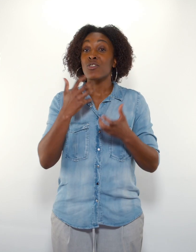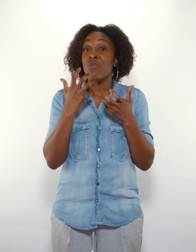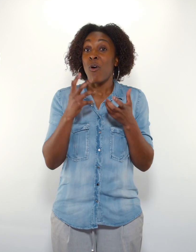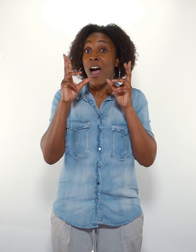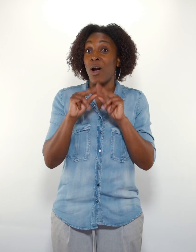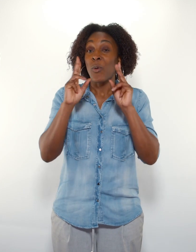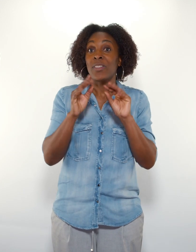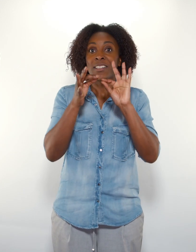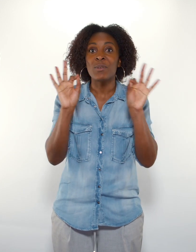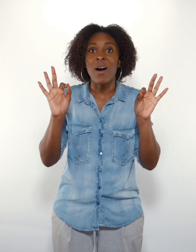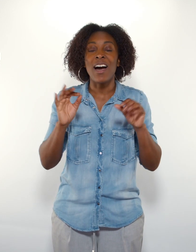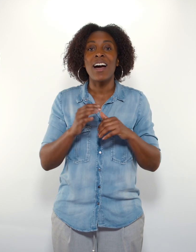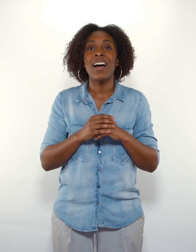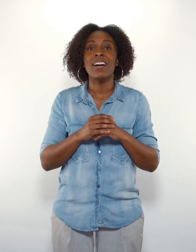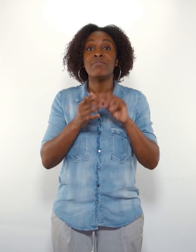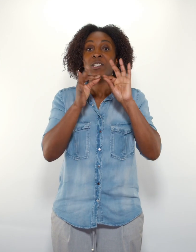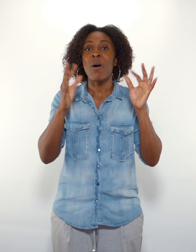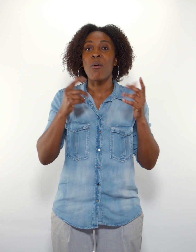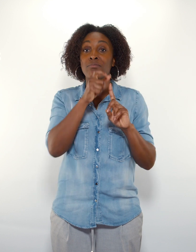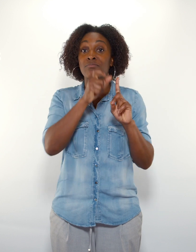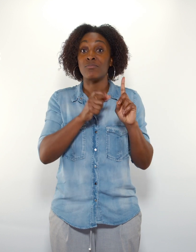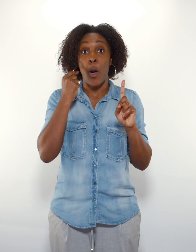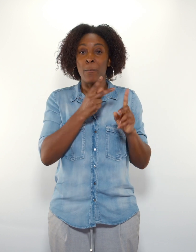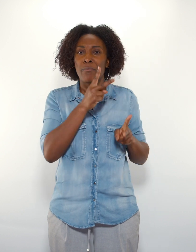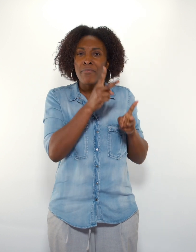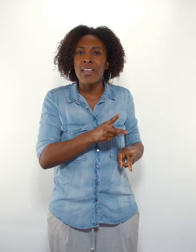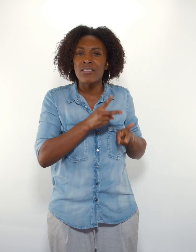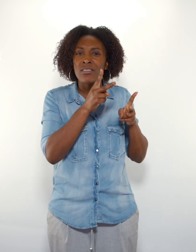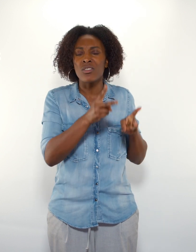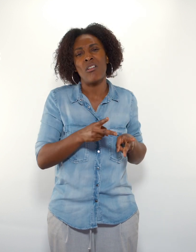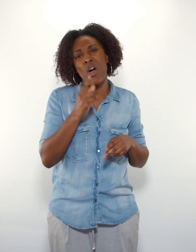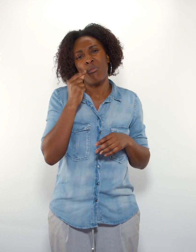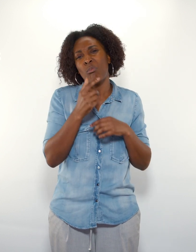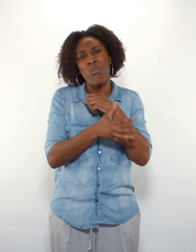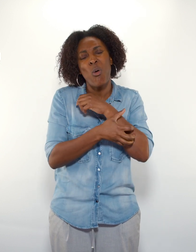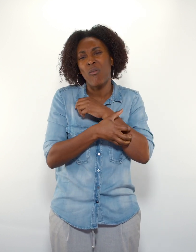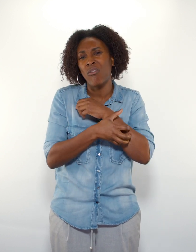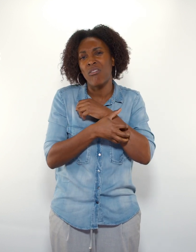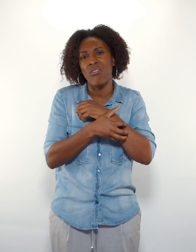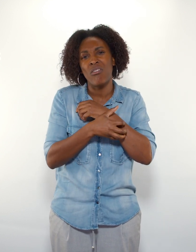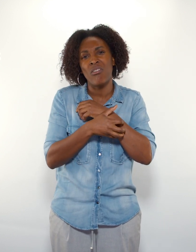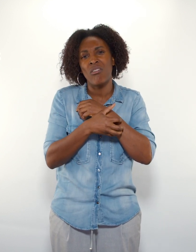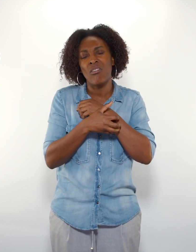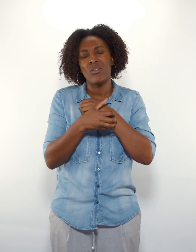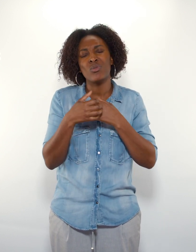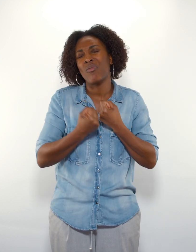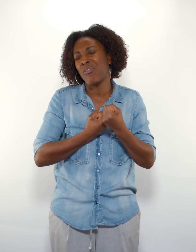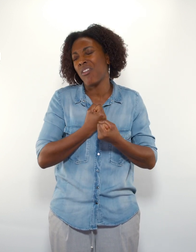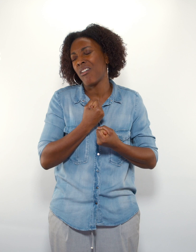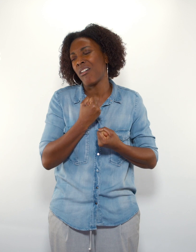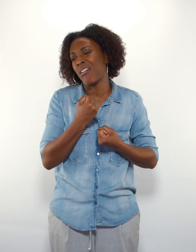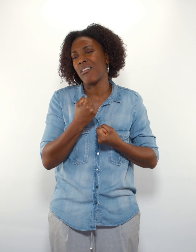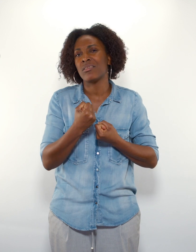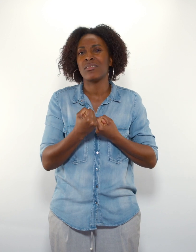J'aimerais vous raconter une histoire. C'est l'histoire d'un paysan, un homme très pauvre, dans une grande